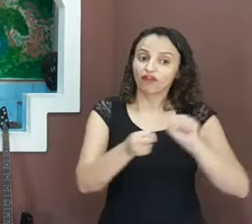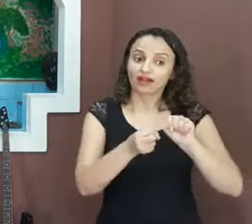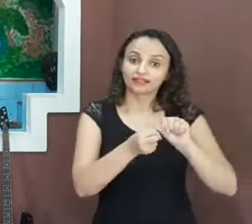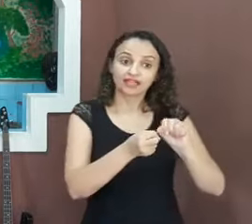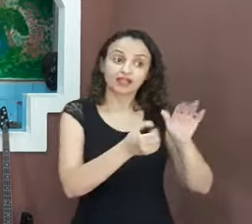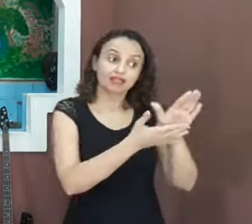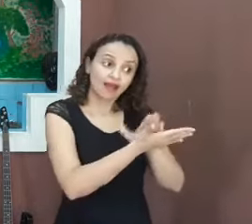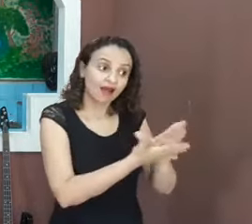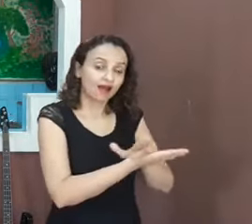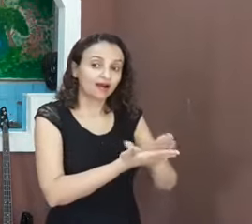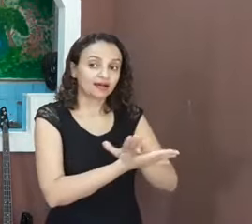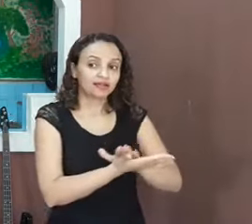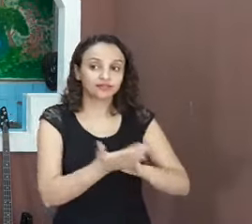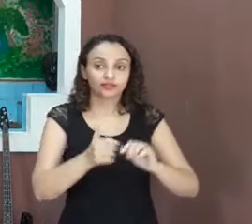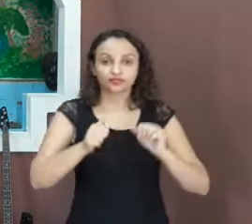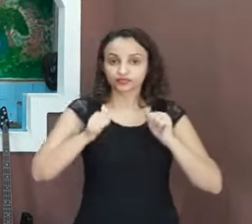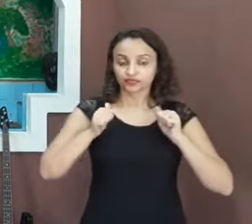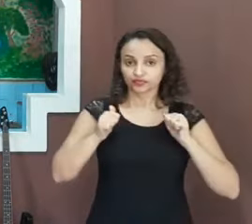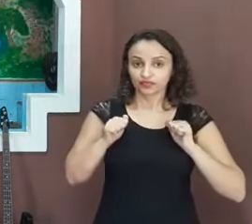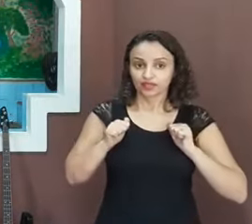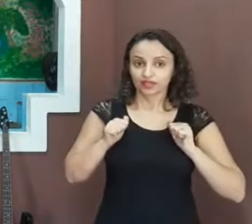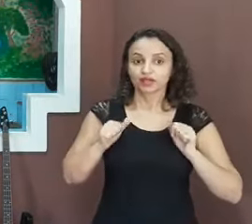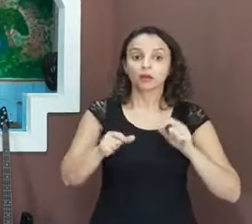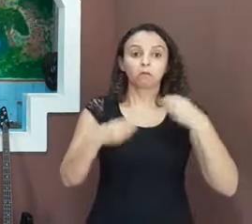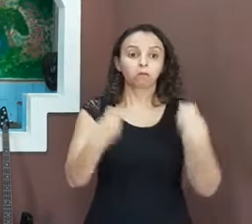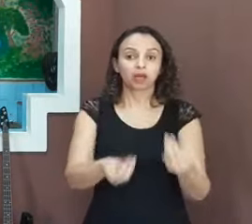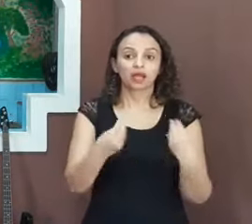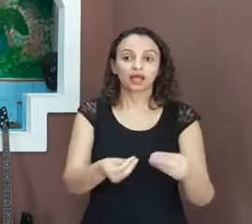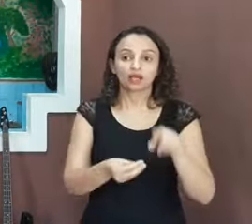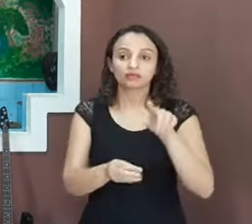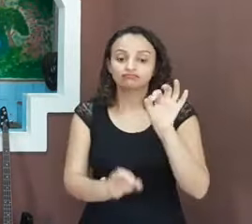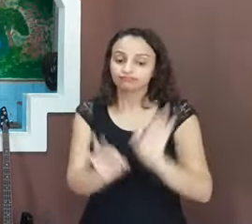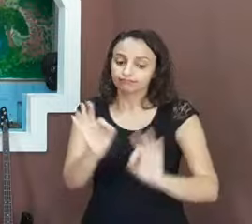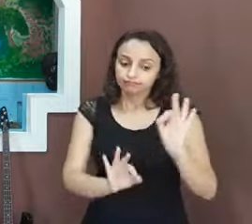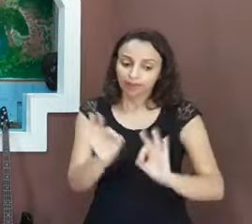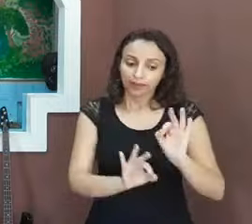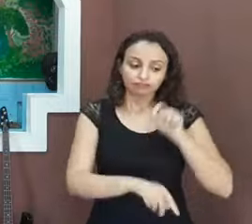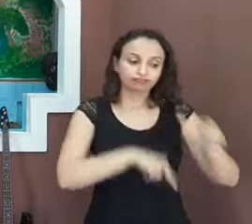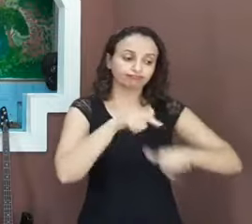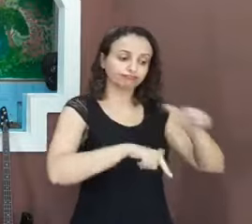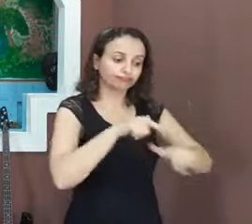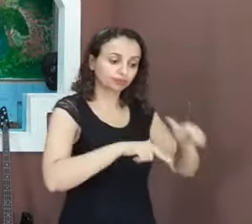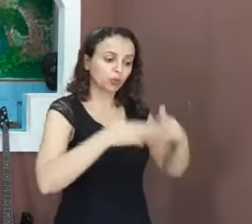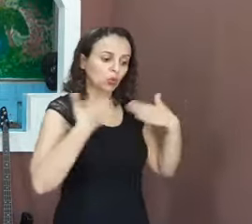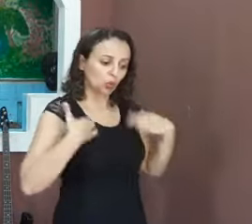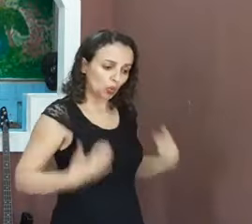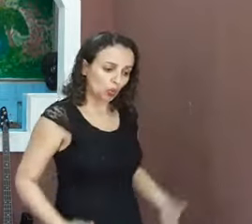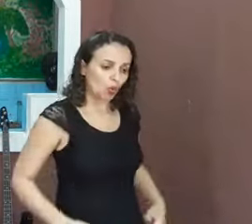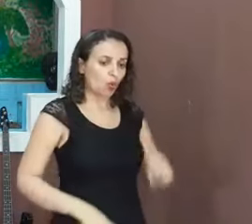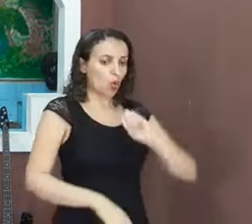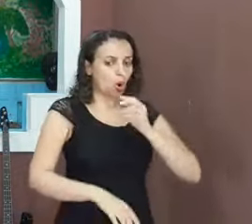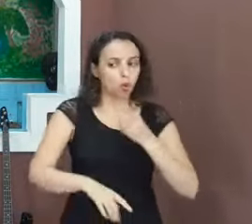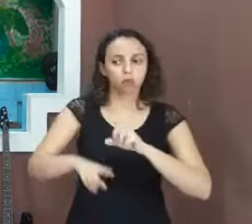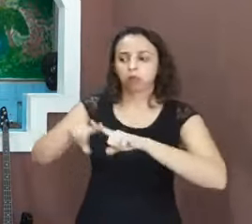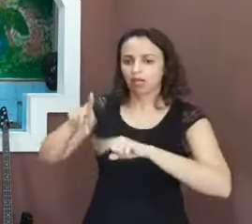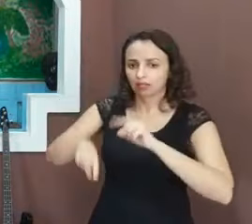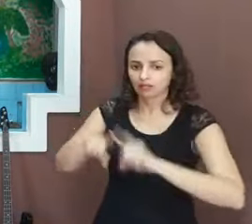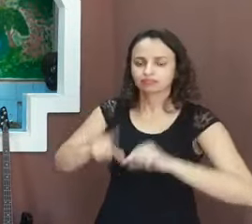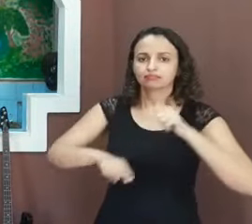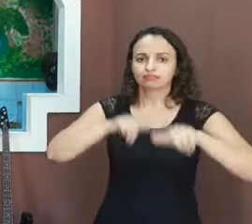Que o descanso, você descansa para preparar a produção, para produzir, ou produzir fisicamente, ou produzir materialmente, ou